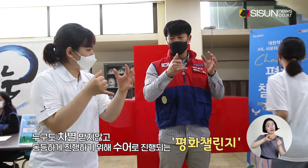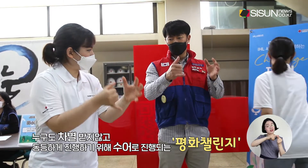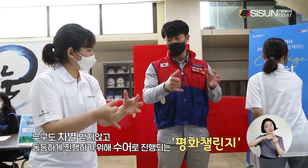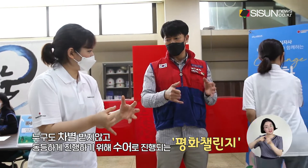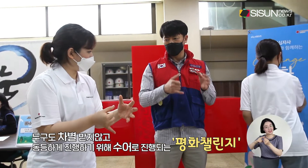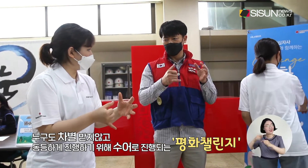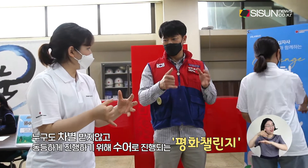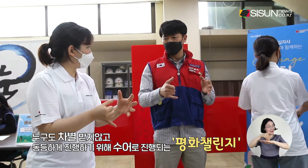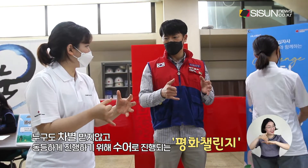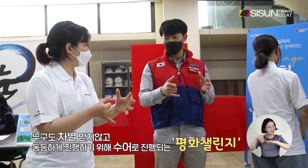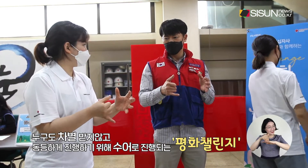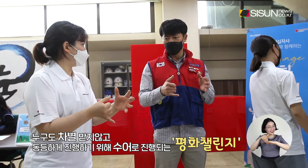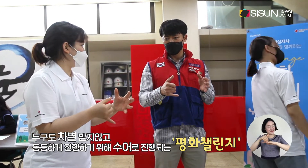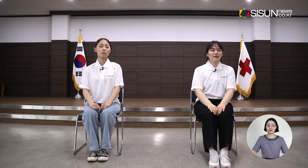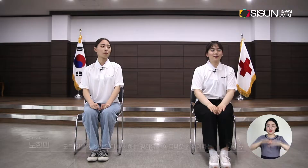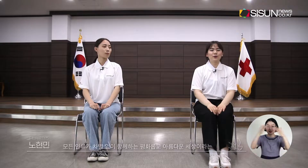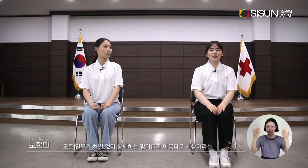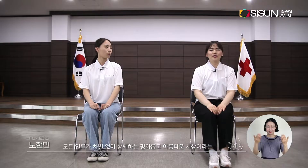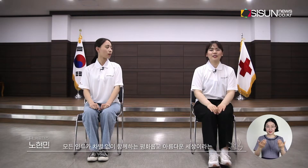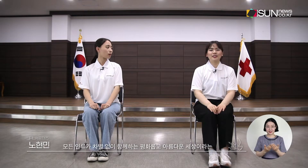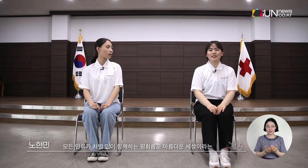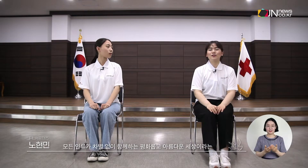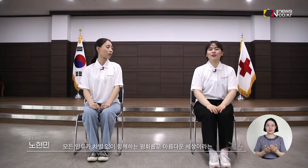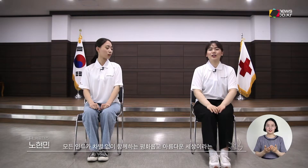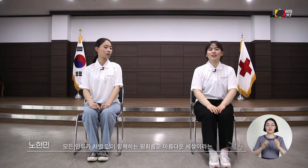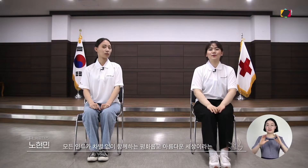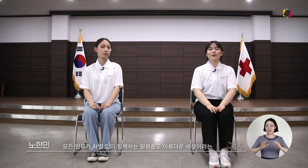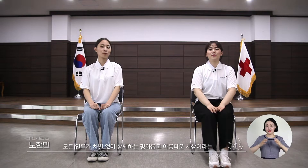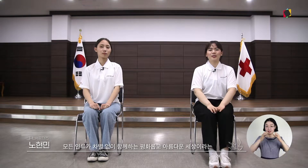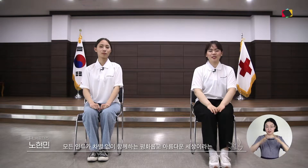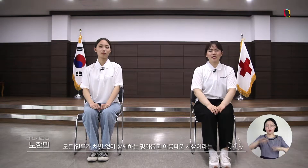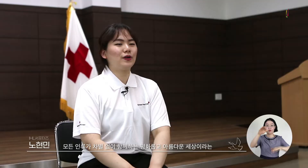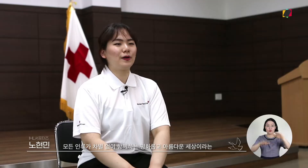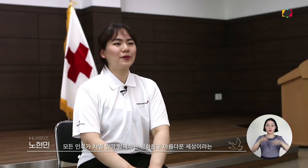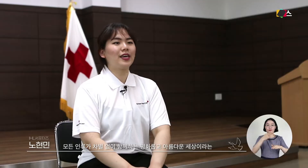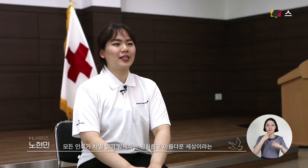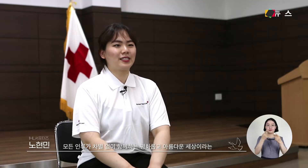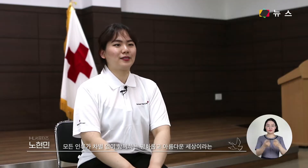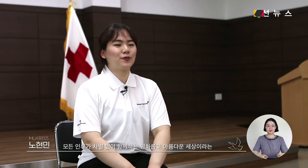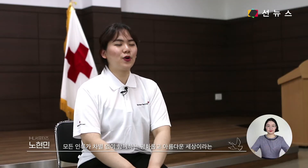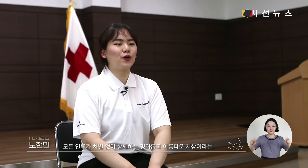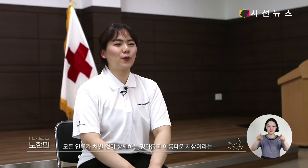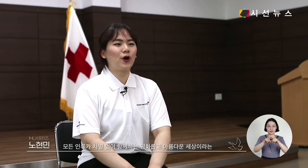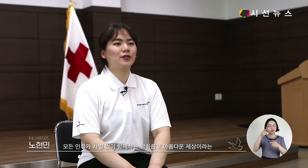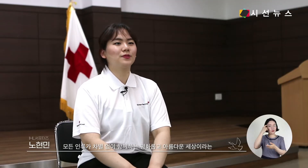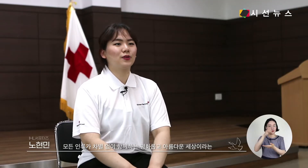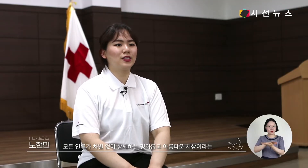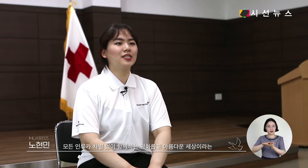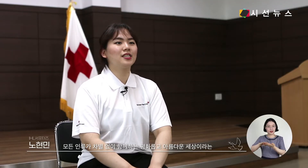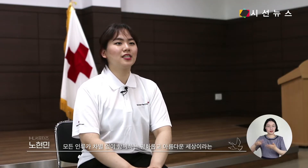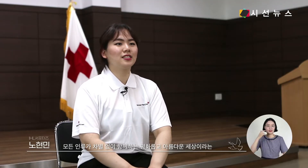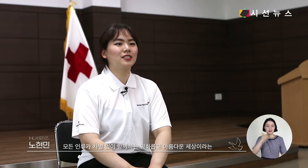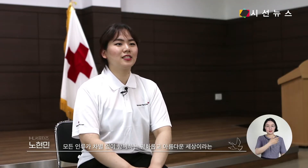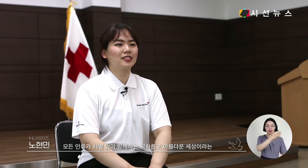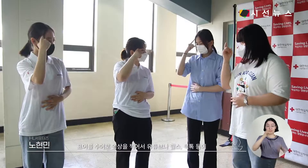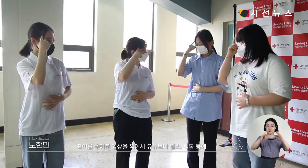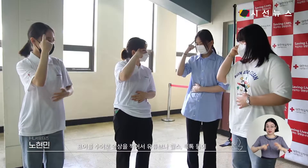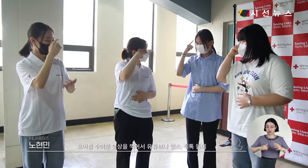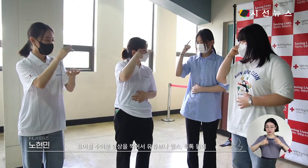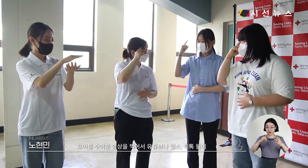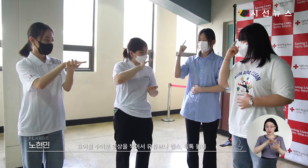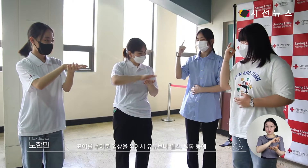어떤 문구로 진행하는 걸까요? 모든 인류가 차별 없이 함께하는 평화롭고 아름다운